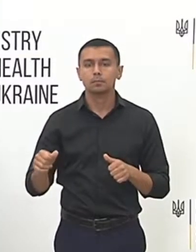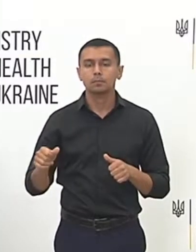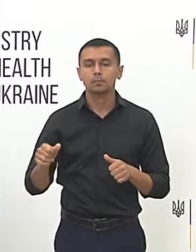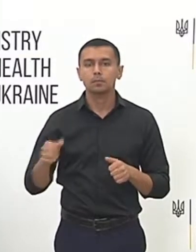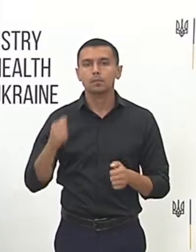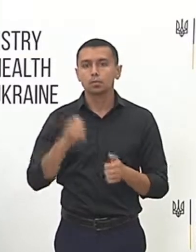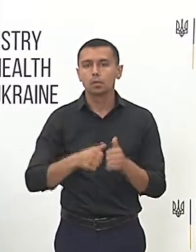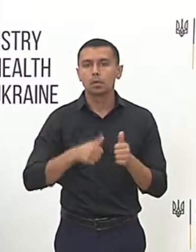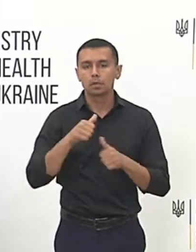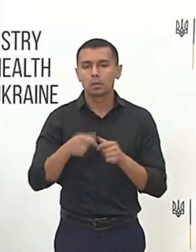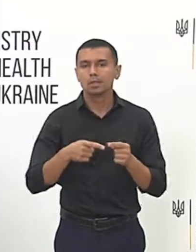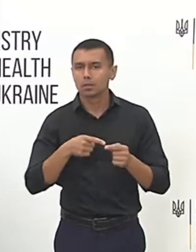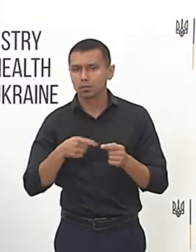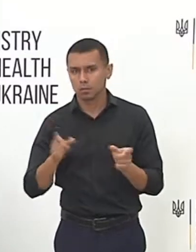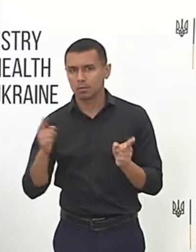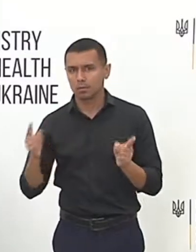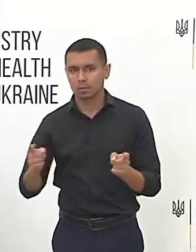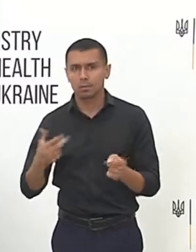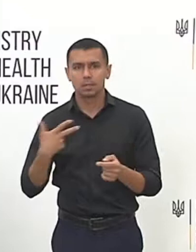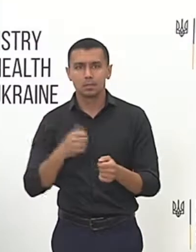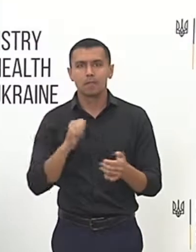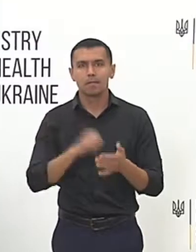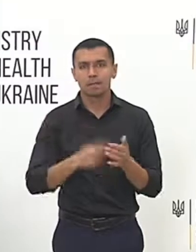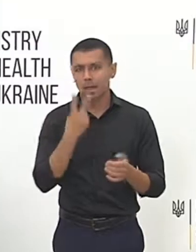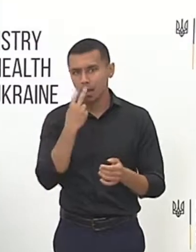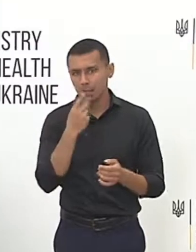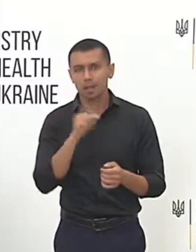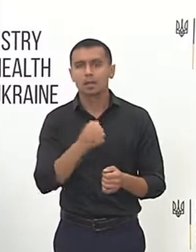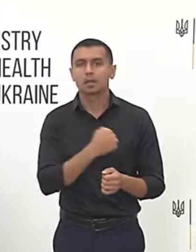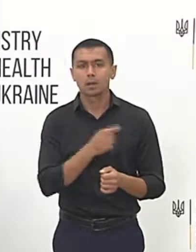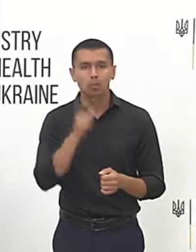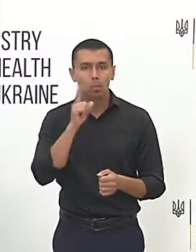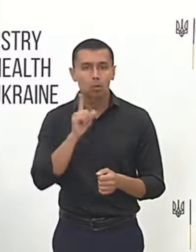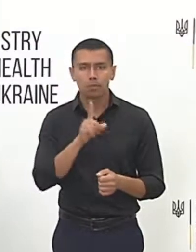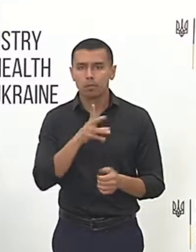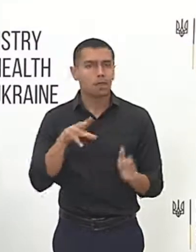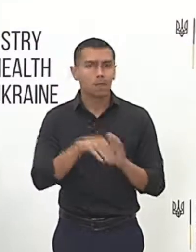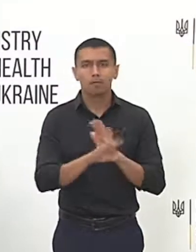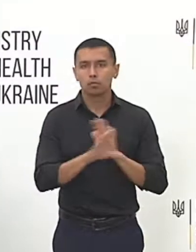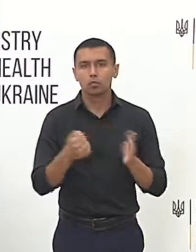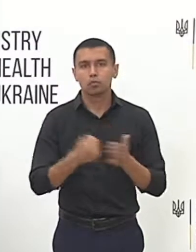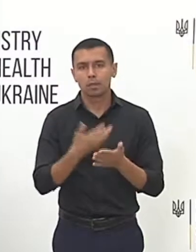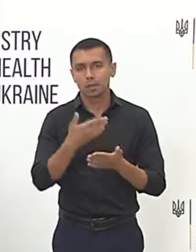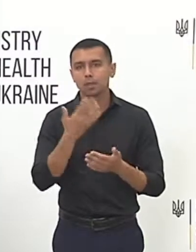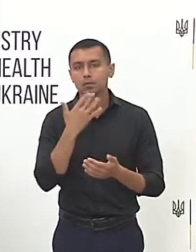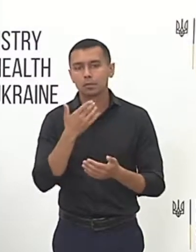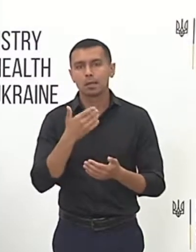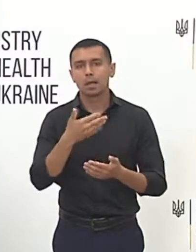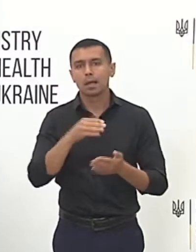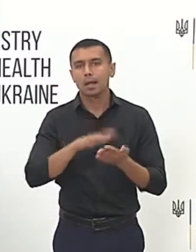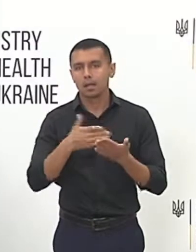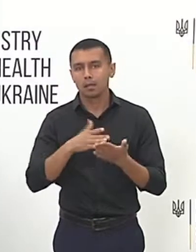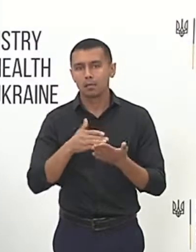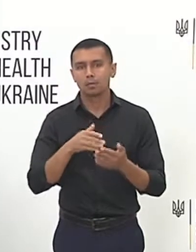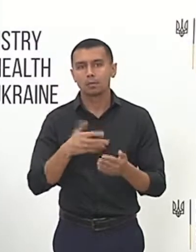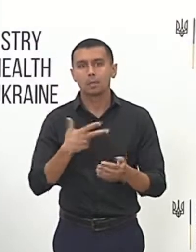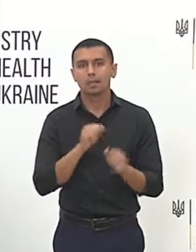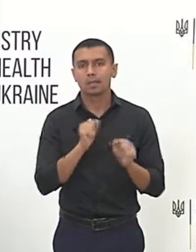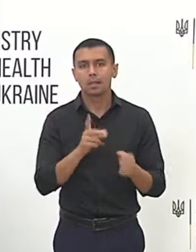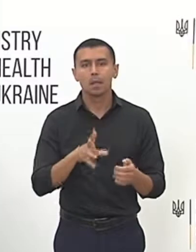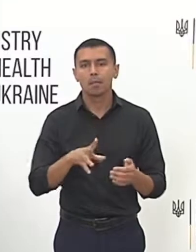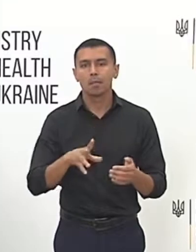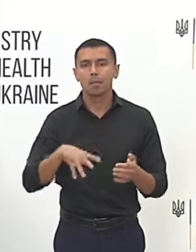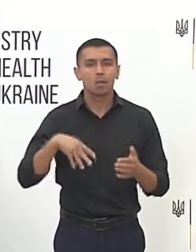щорічного сезонного щеплення від грипу, але, на жаль, поки що воно не включено до національного календарю щеплення і не покривається за